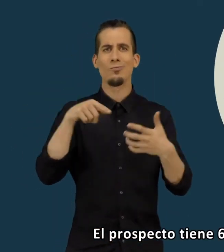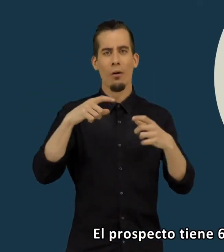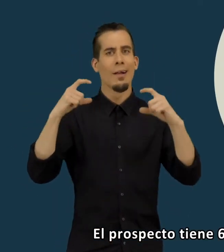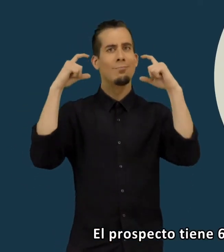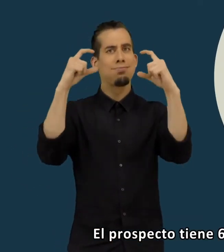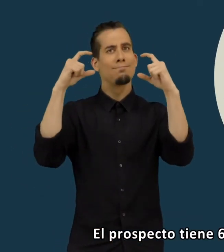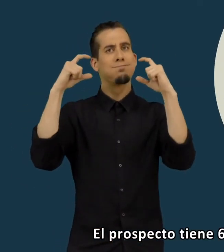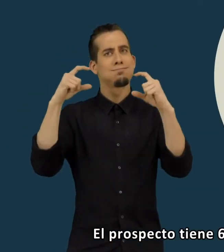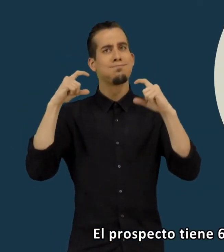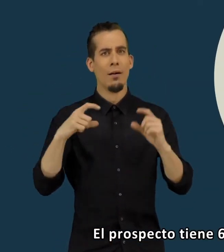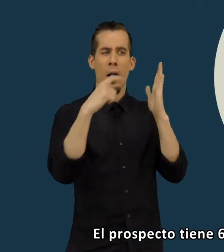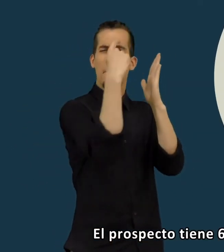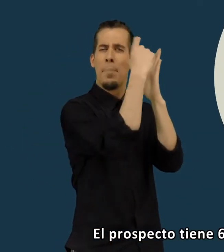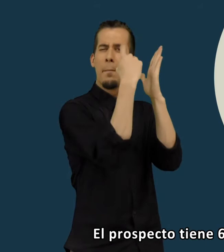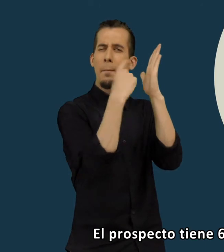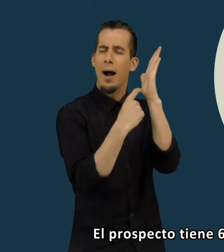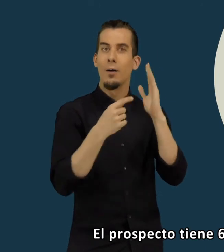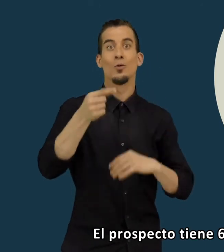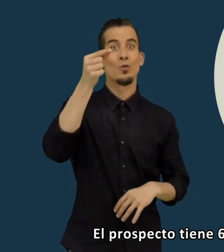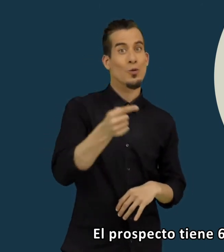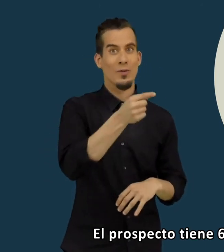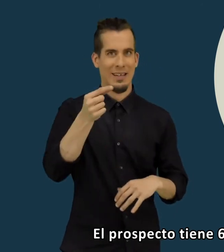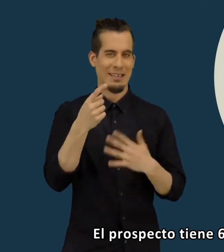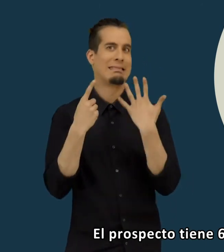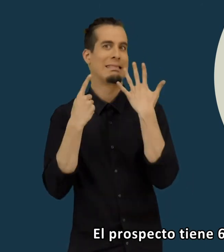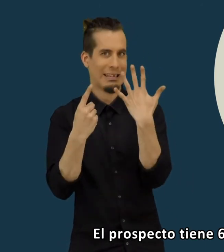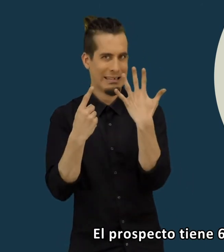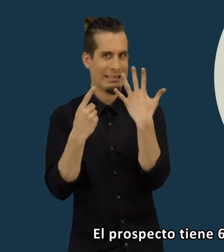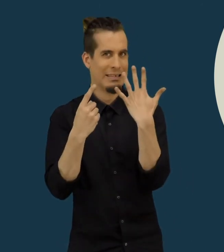El prospecto tiene 6 apartados.